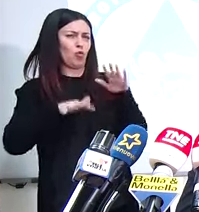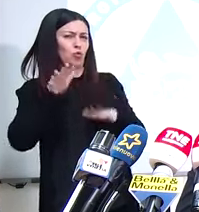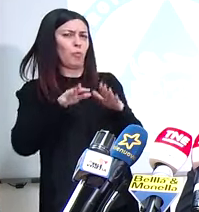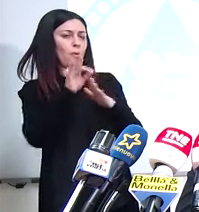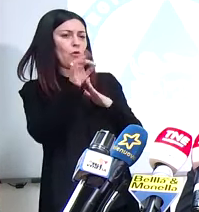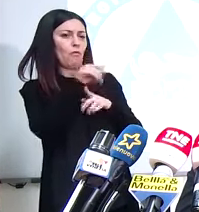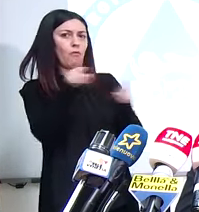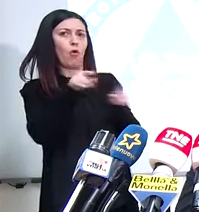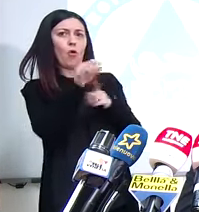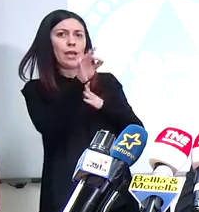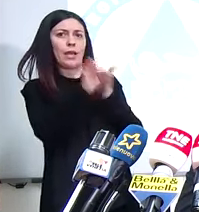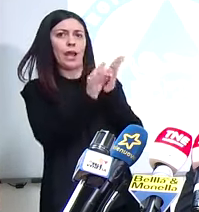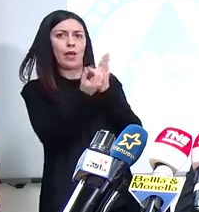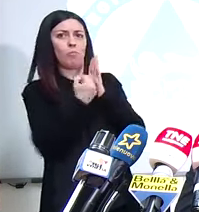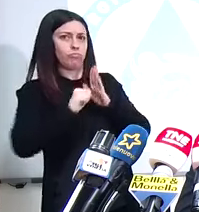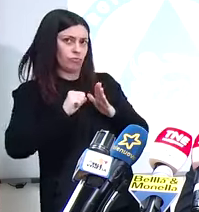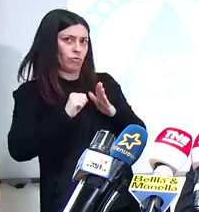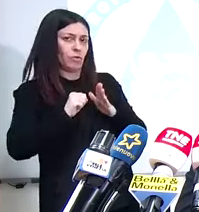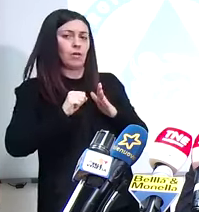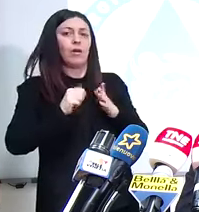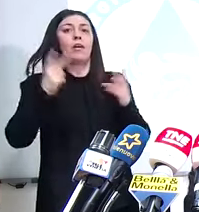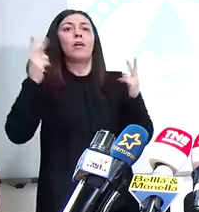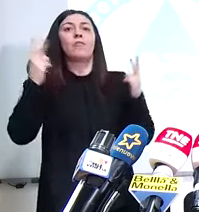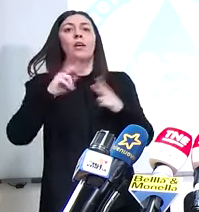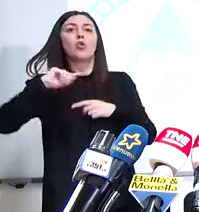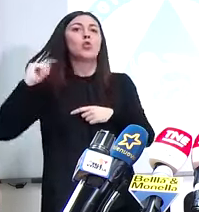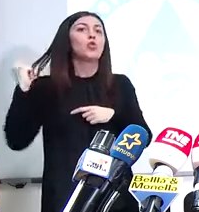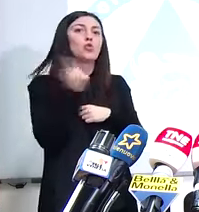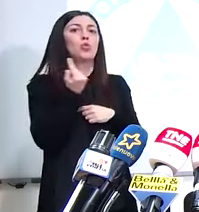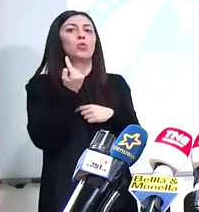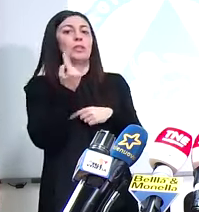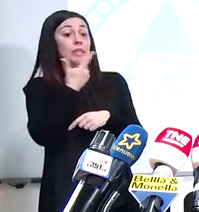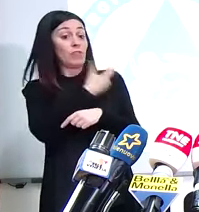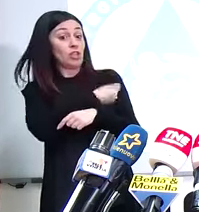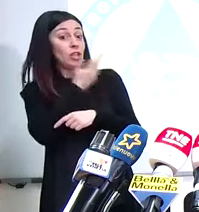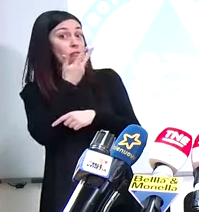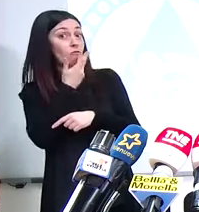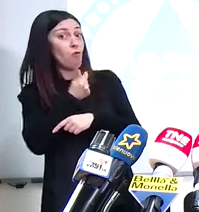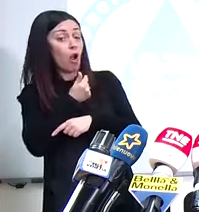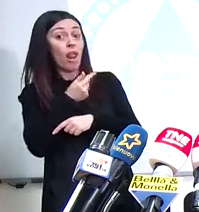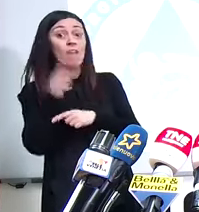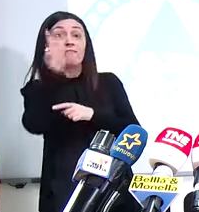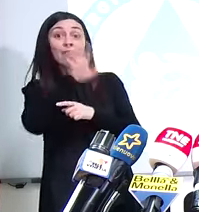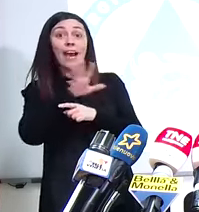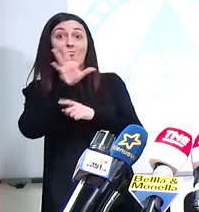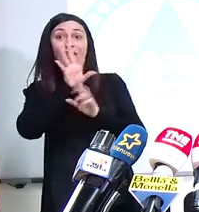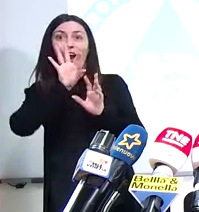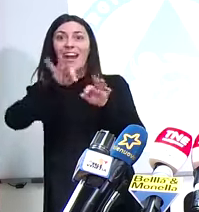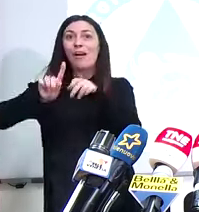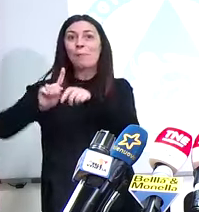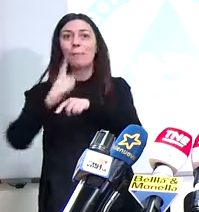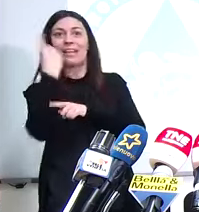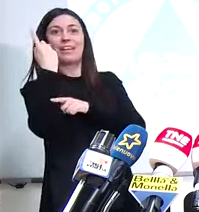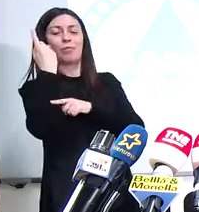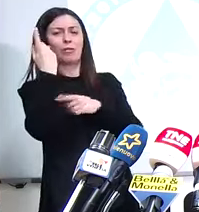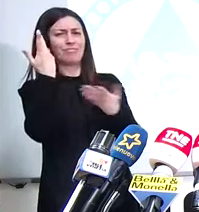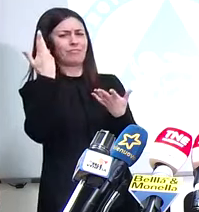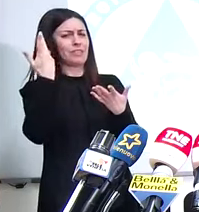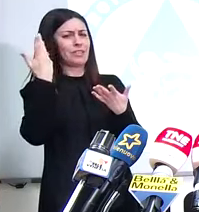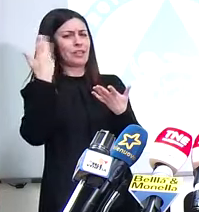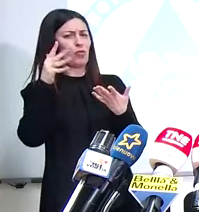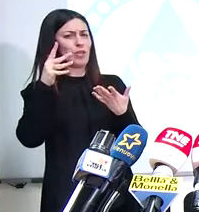metropolitane di vogliono il bacino il fatto che il vero arrivi prima degli altri ovviamente può suscitare reazioni risentite da parte di chi si vede come